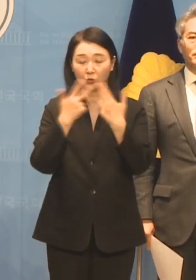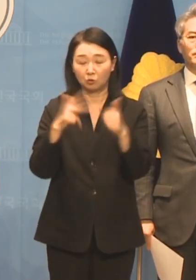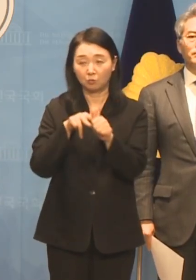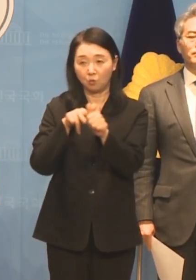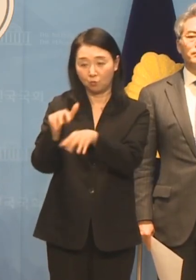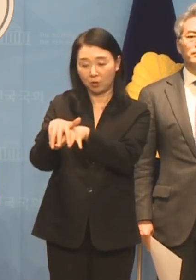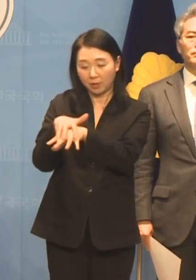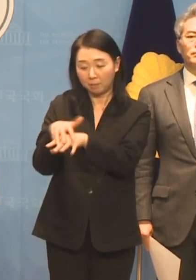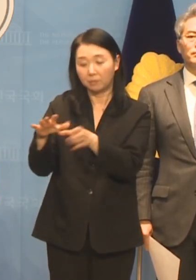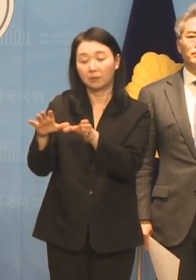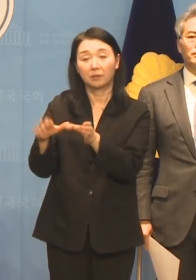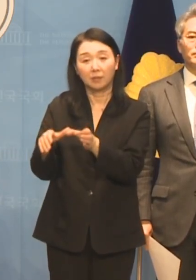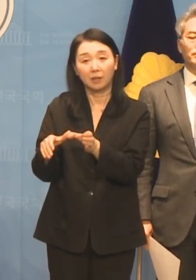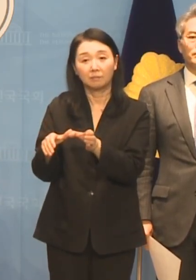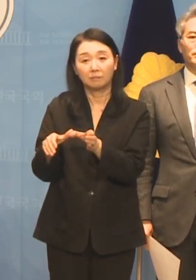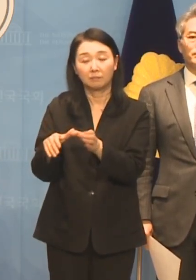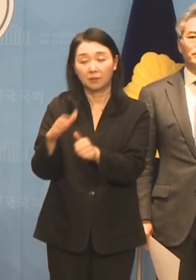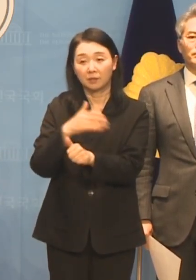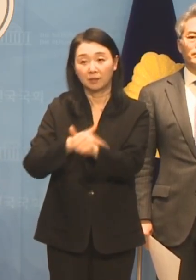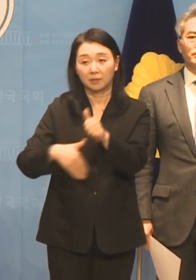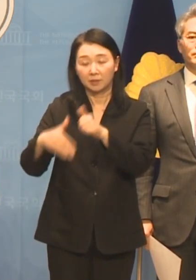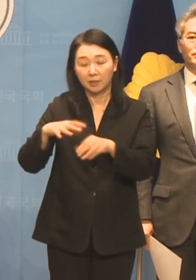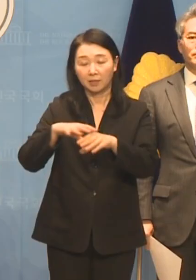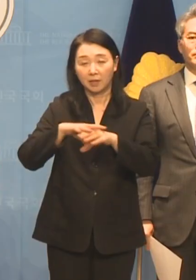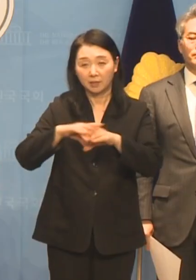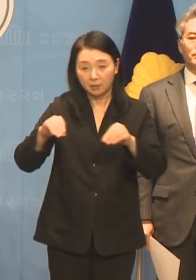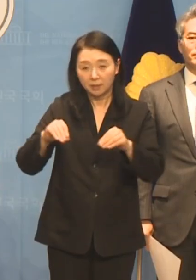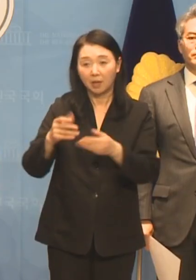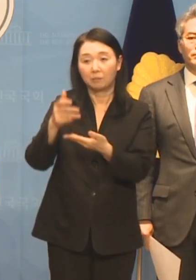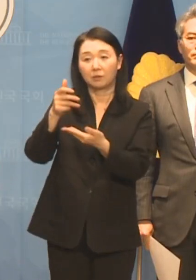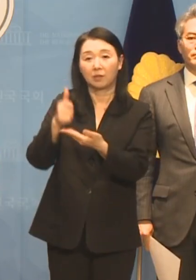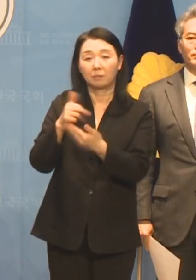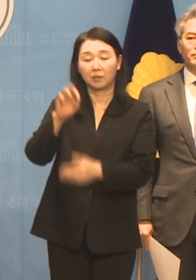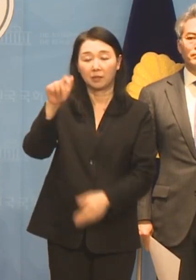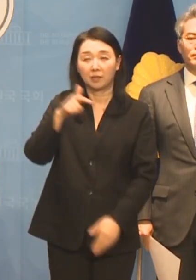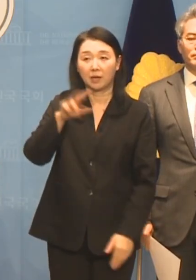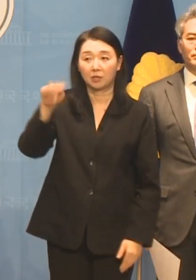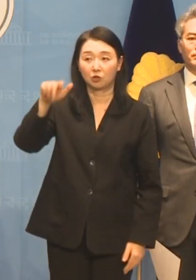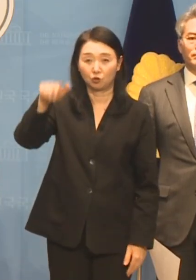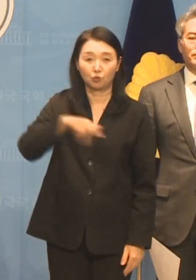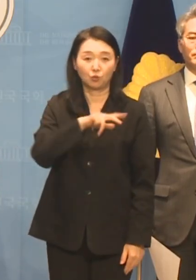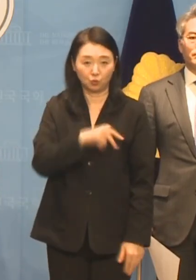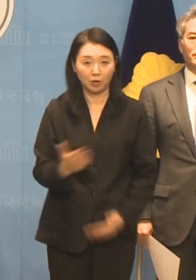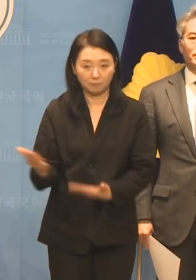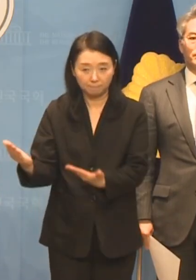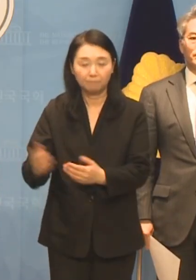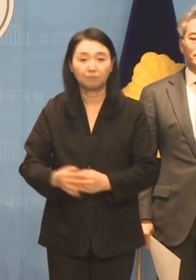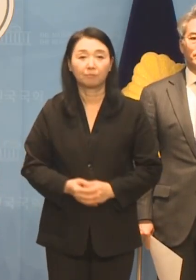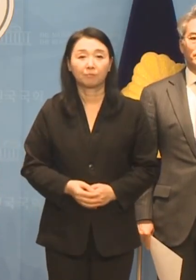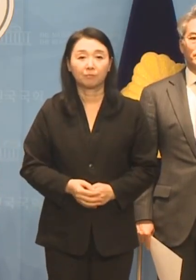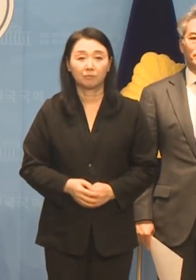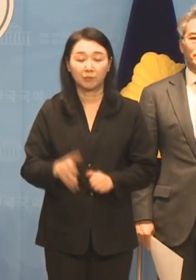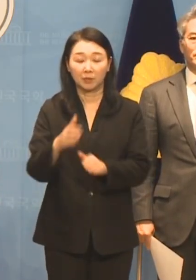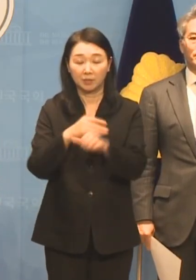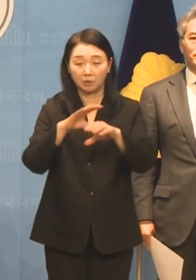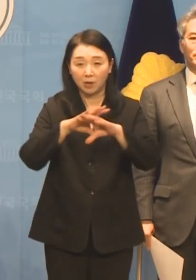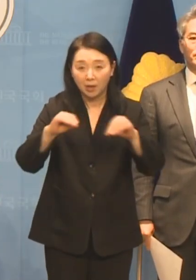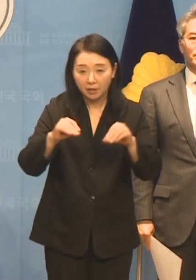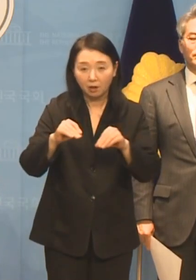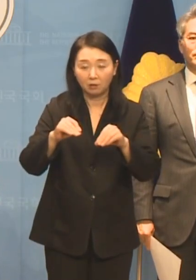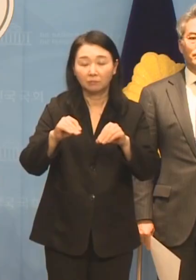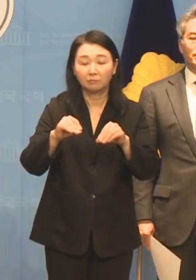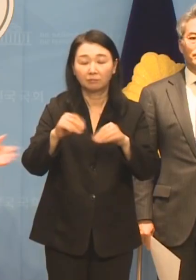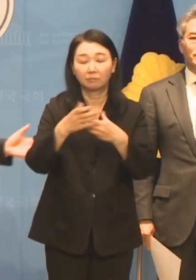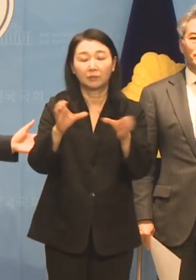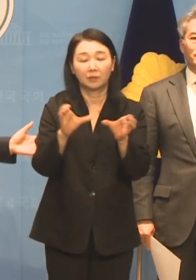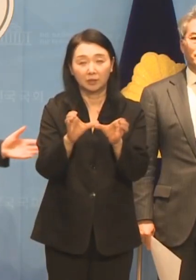캠프의 현안대응 TF 단장이신 강득구 의원이십니다. 역시 현안대응 TF의 부단장을